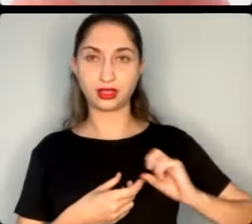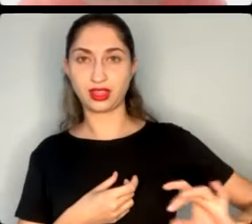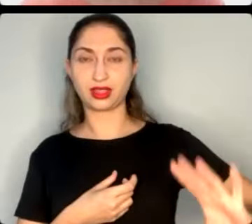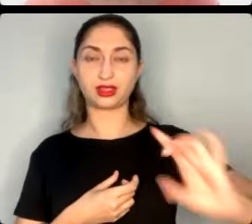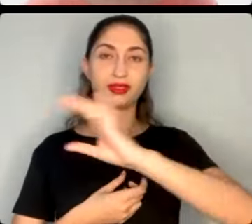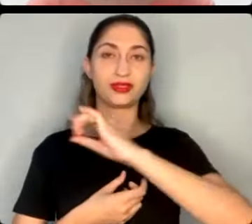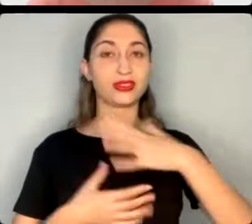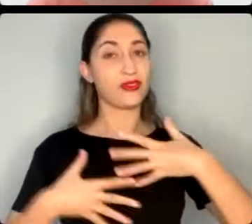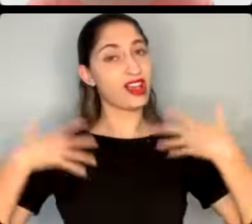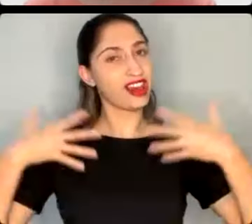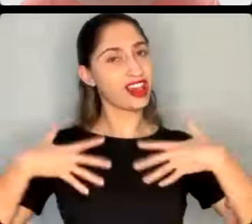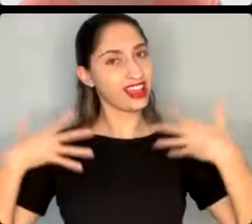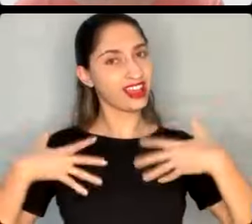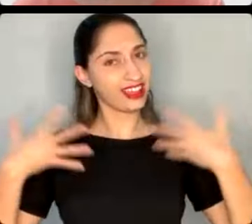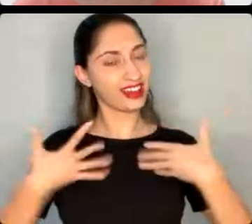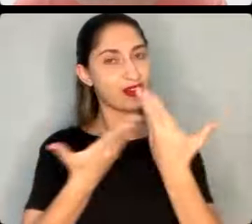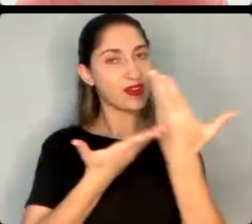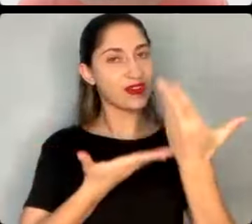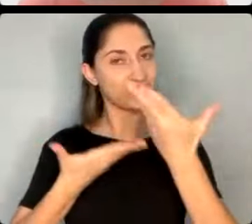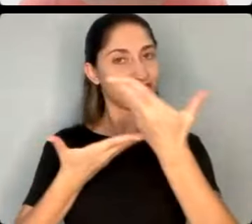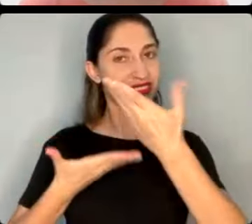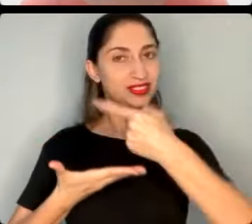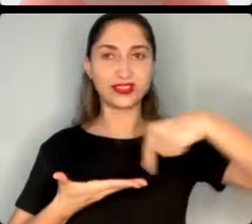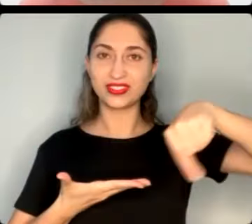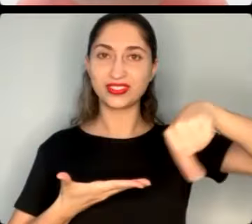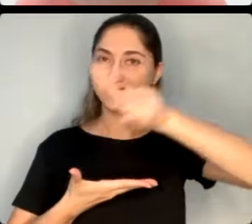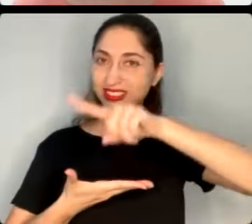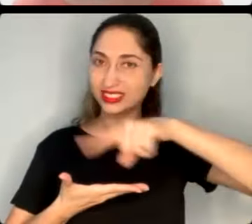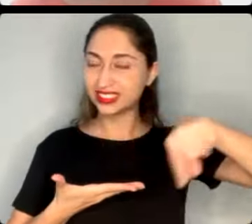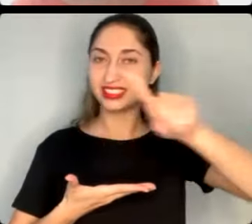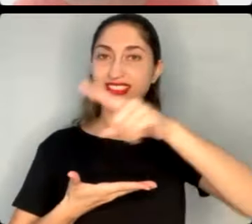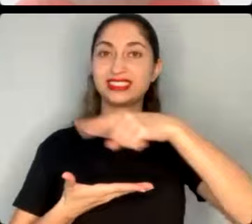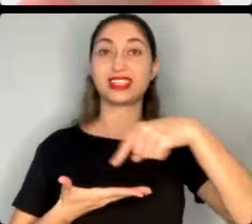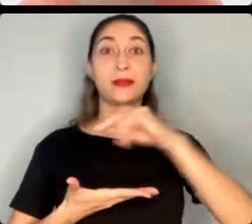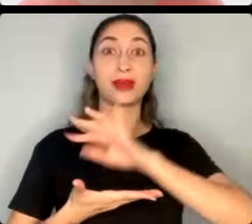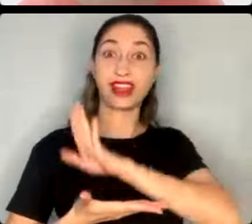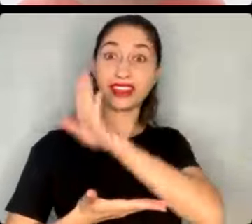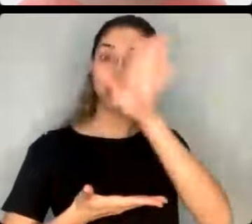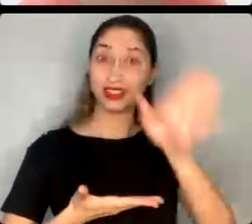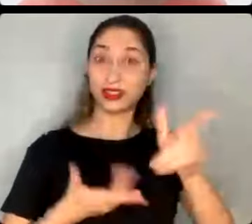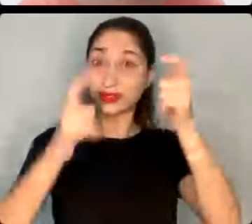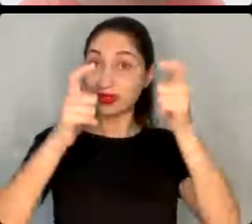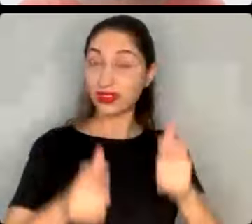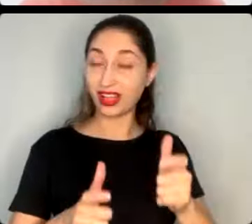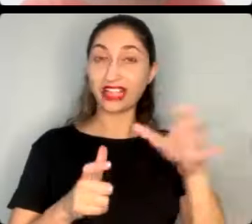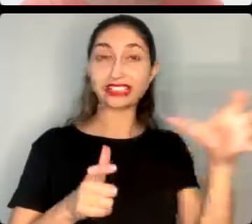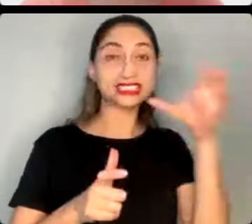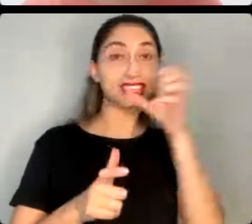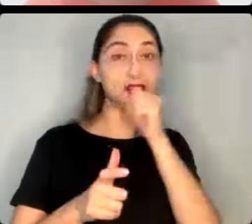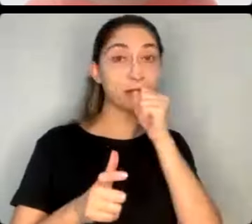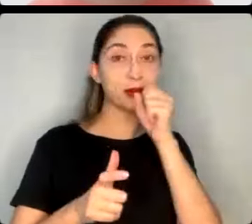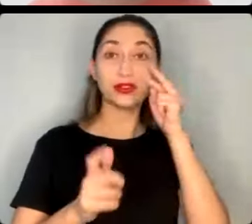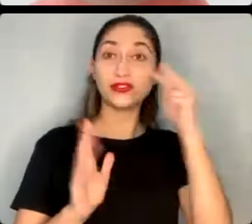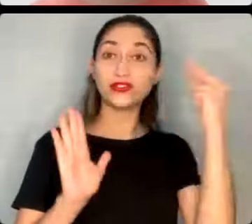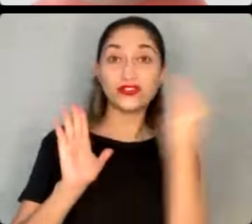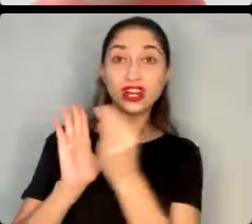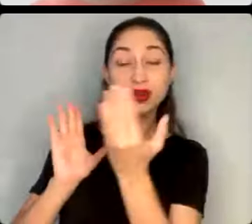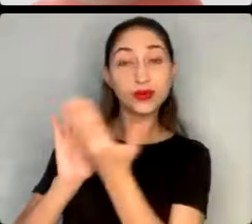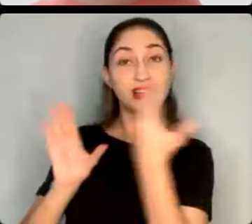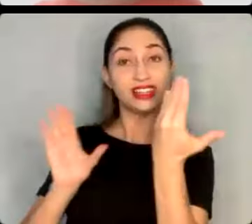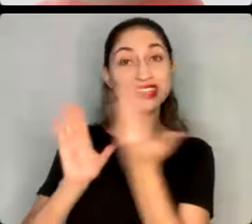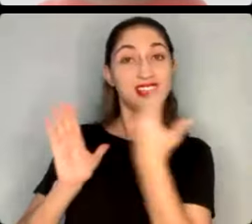eu convido todos vocês para o lançamento lá no sábado. Sejam todos bem-vindos.